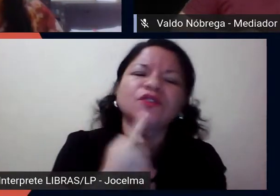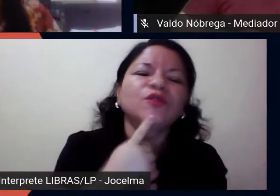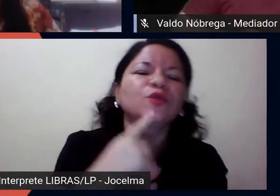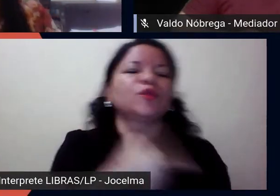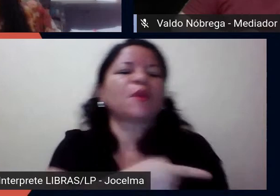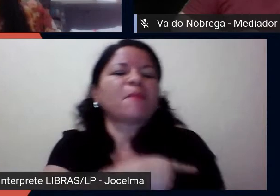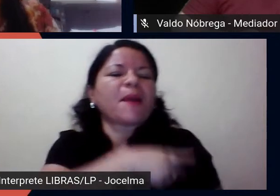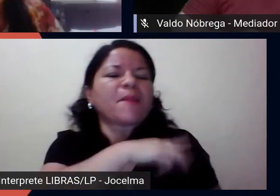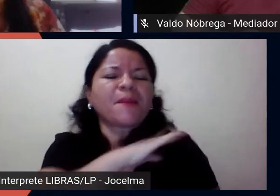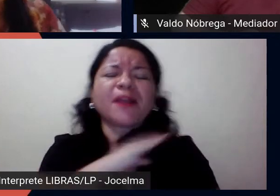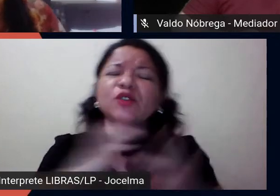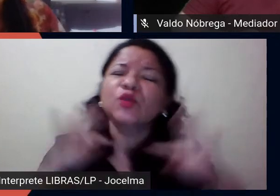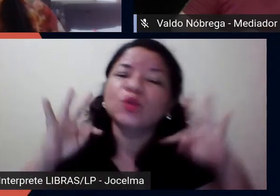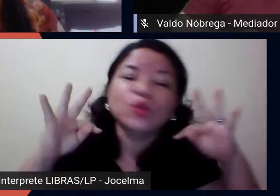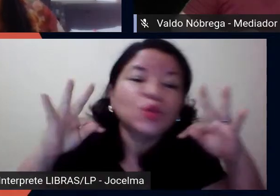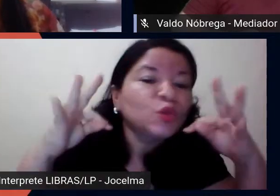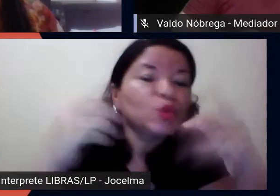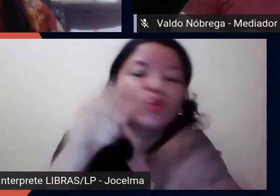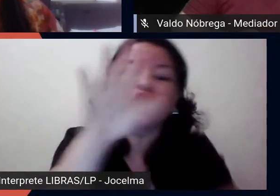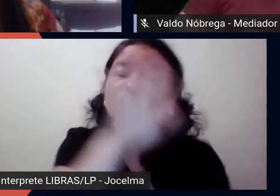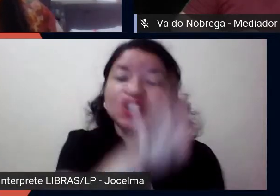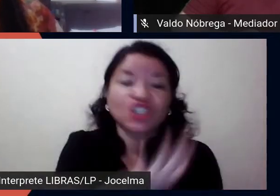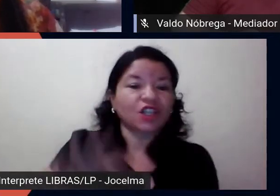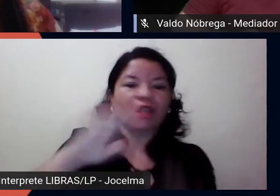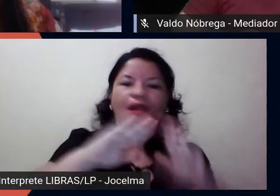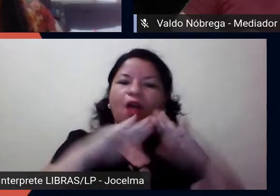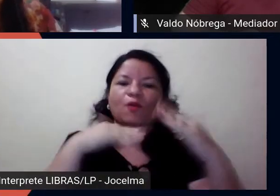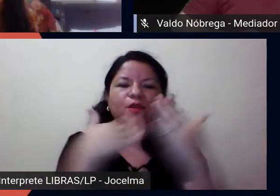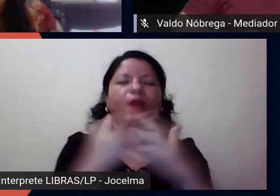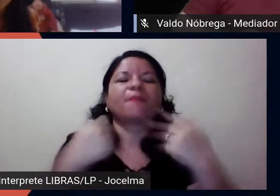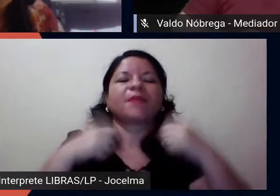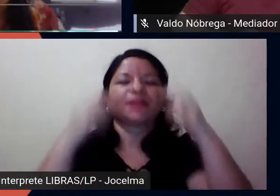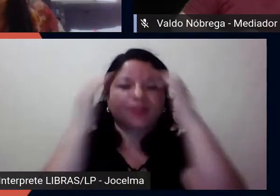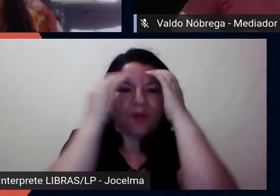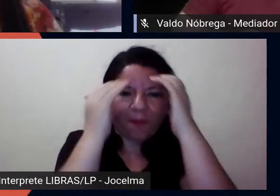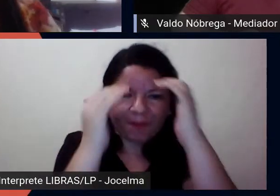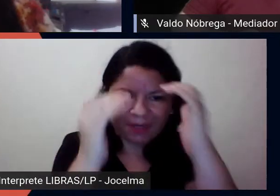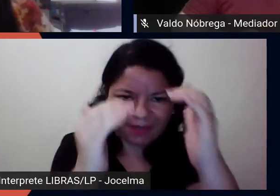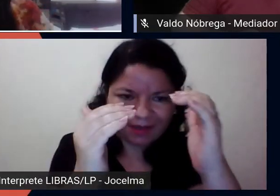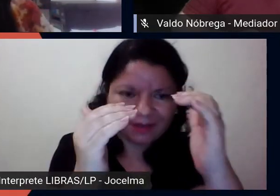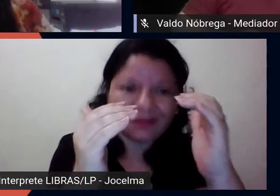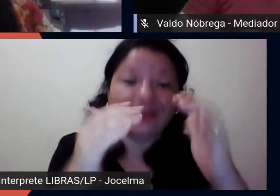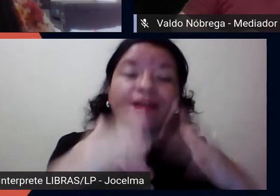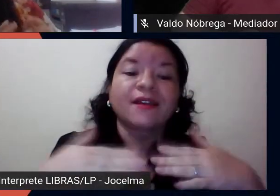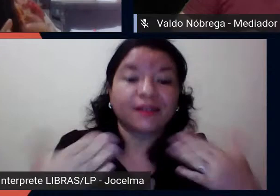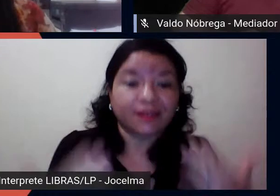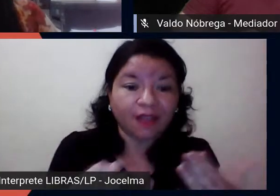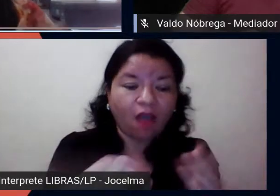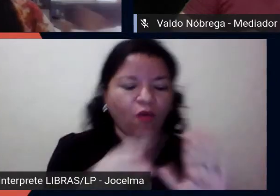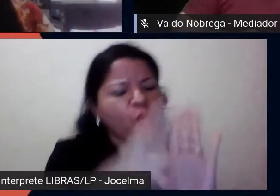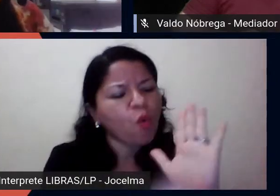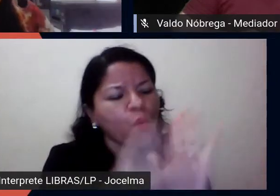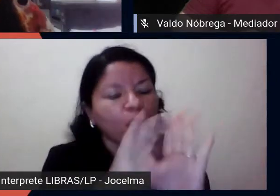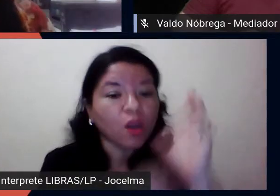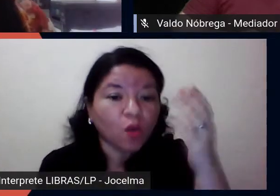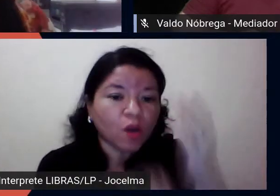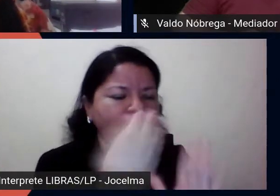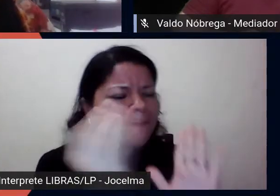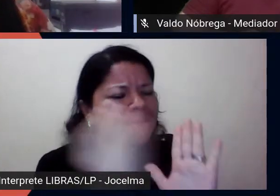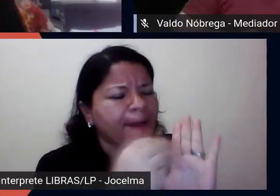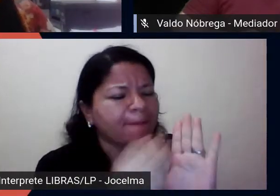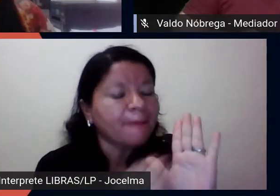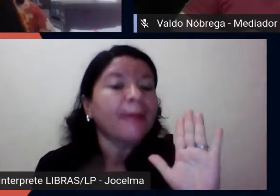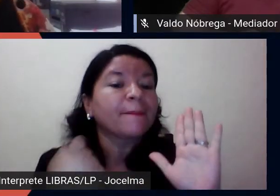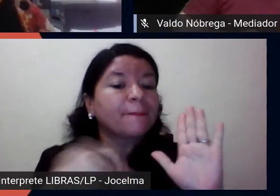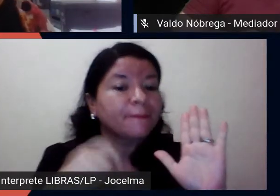também. Então elas tem a quando a escola bilíngua vai montar o seu currículo, tem que levar em conta o 60%